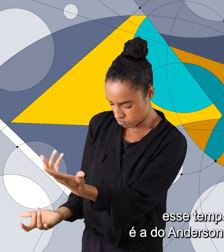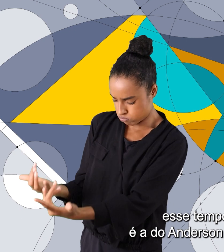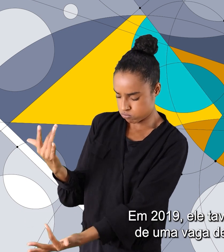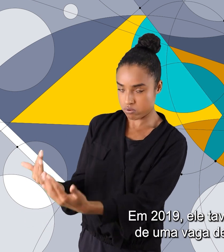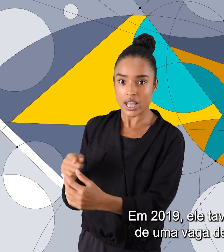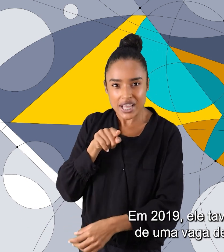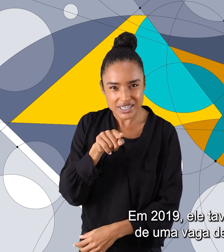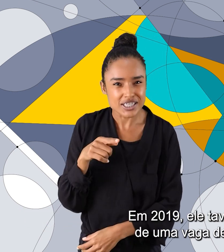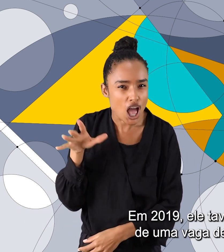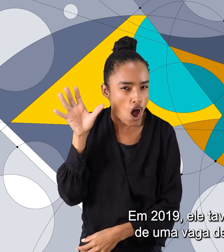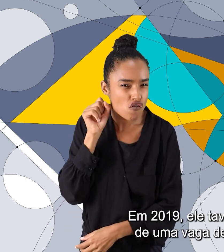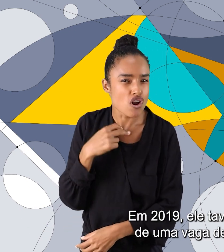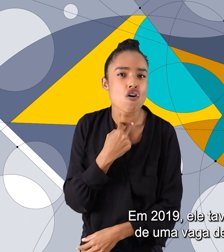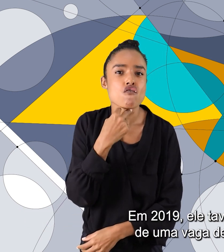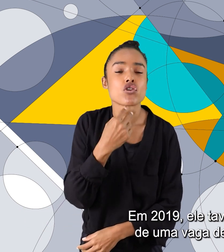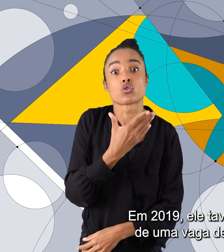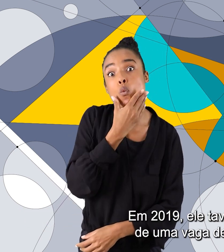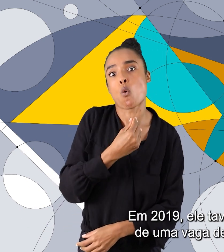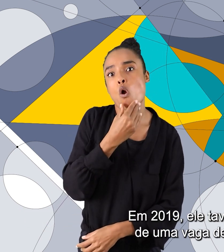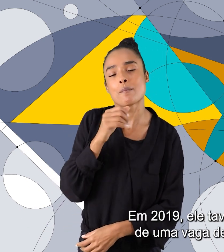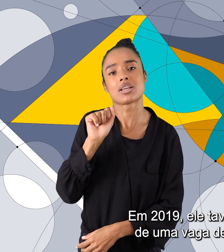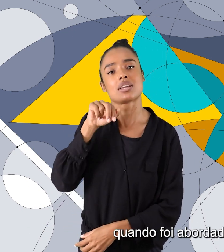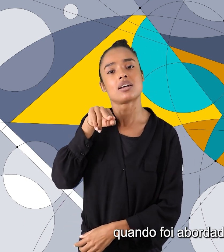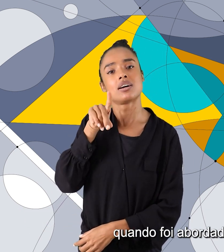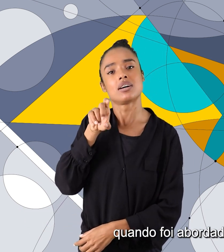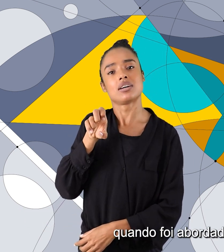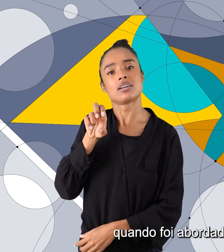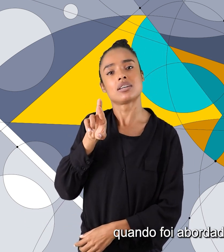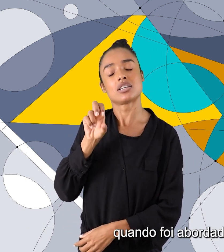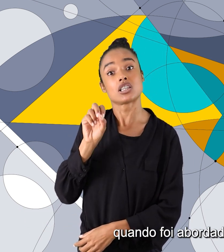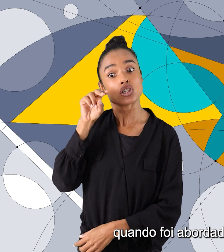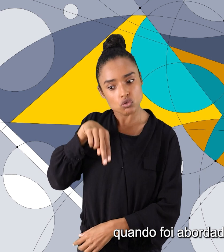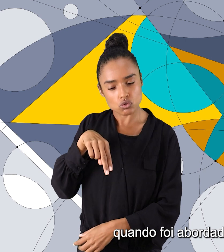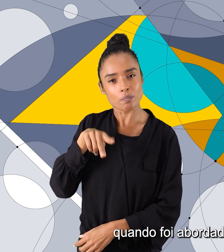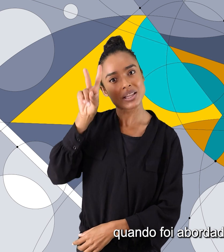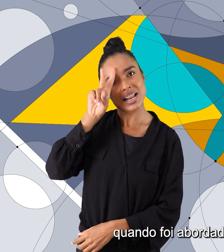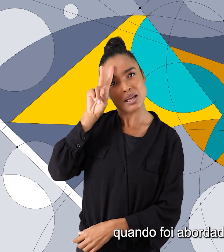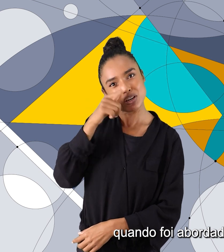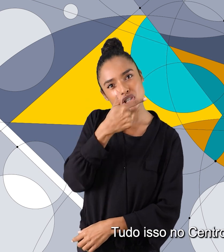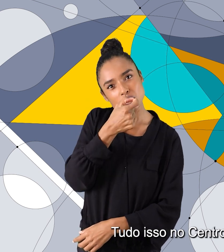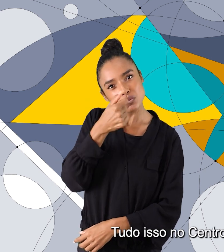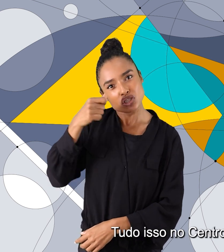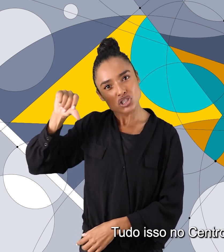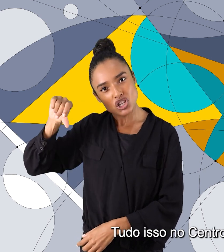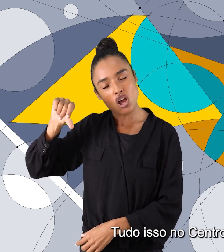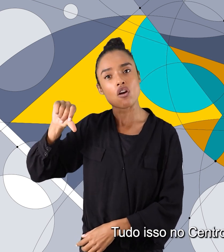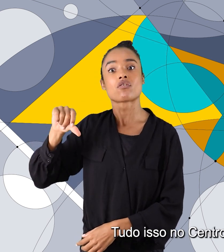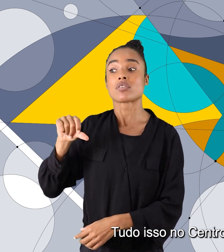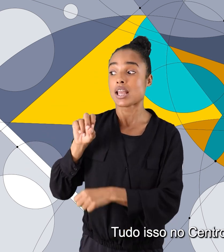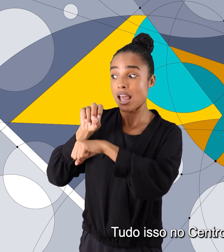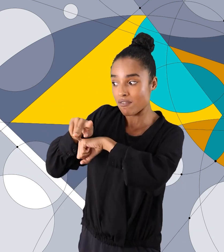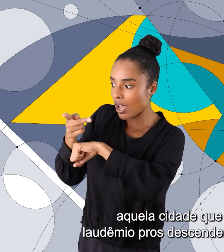Gonçalves. Em 2019, ele estava indo atrás de uma vaga de emprego quando foi abordado por policiais. Tudo isso no centro